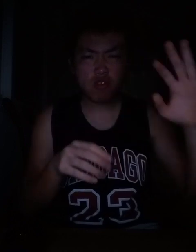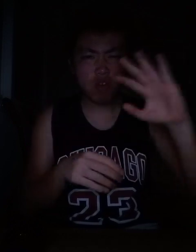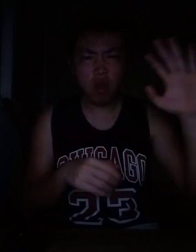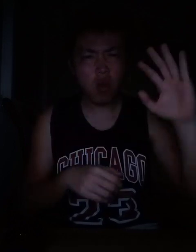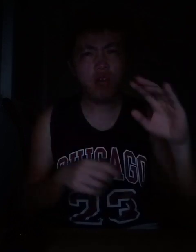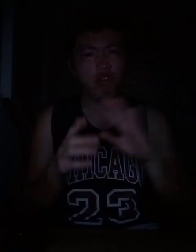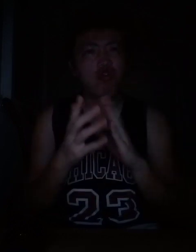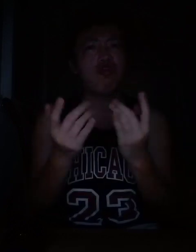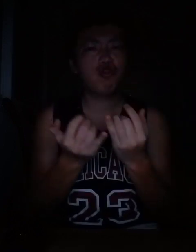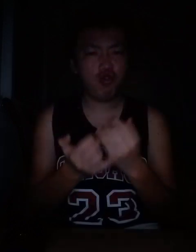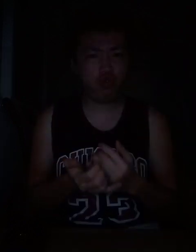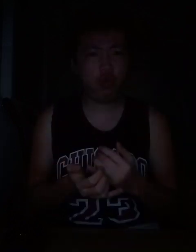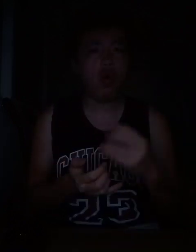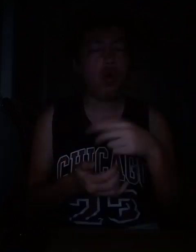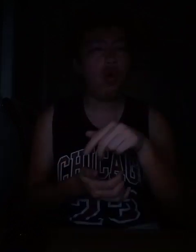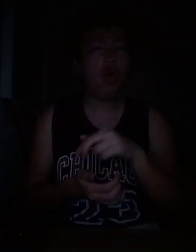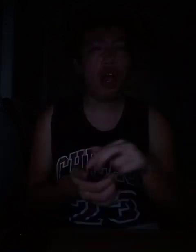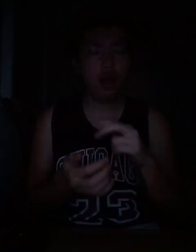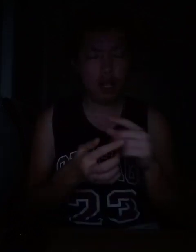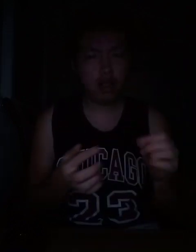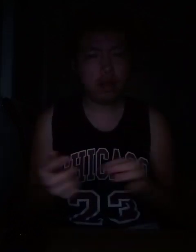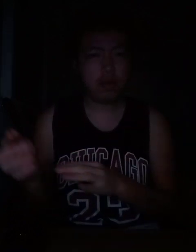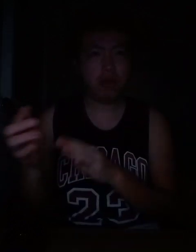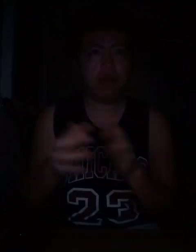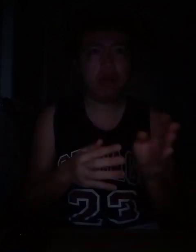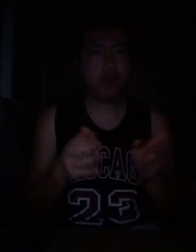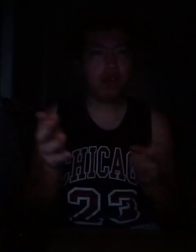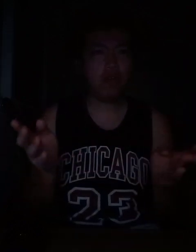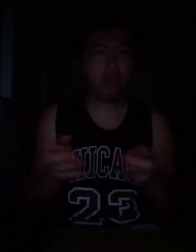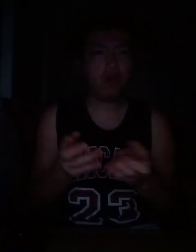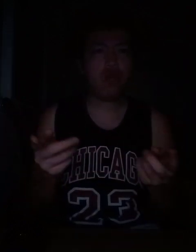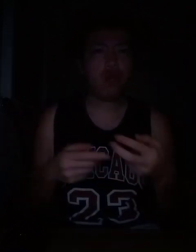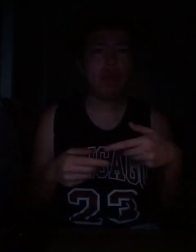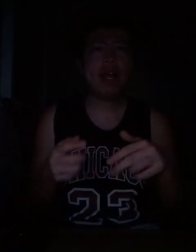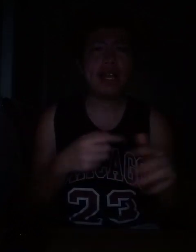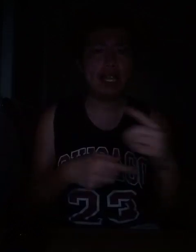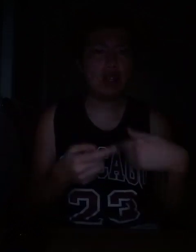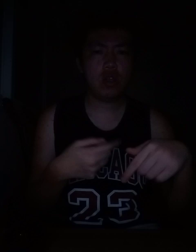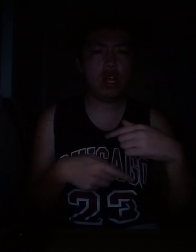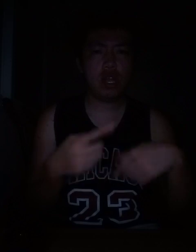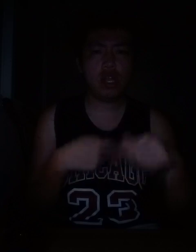수소, LNG의 생산부터 저장, 운송, 발전까지